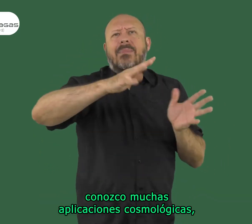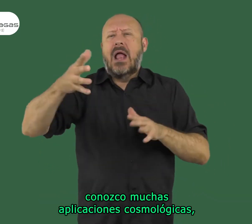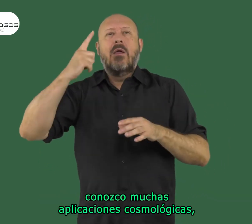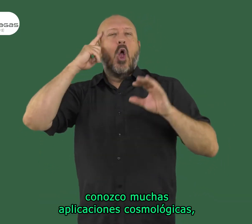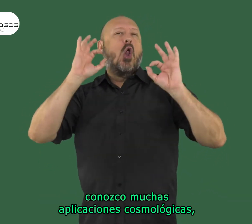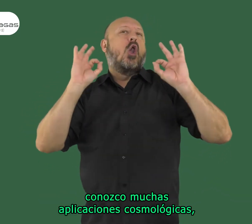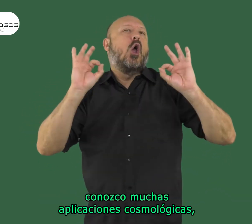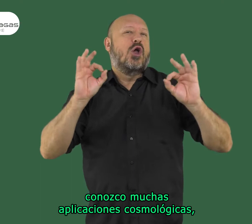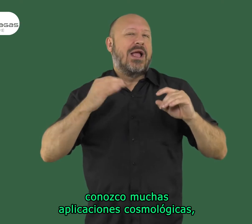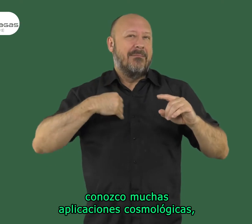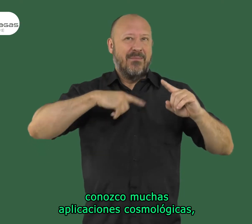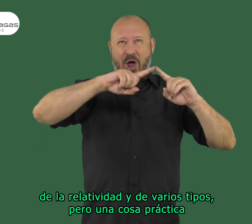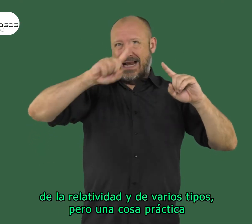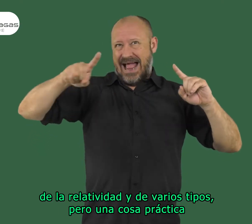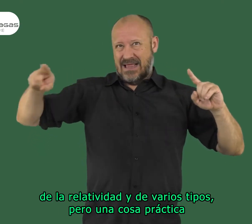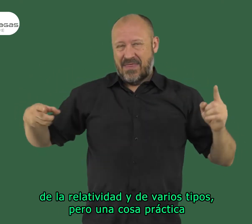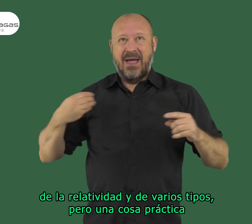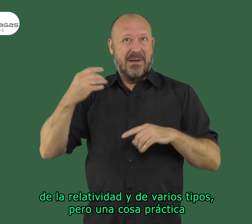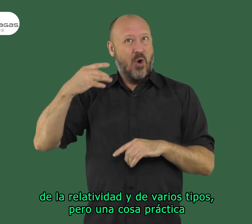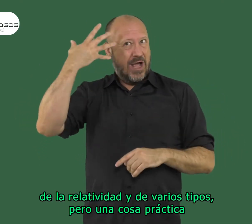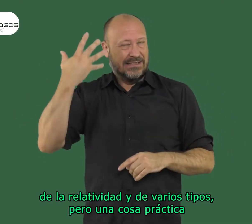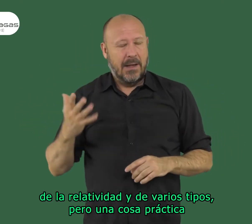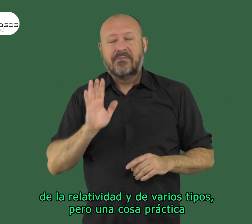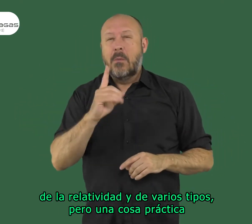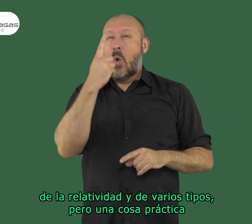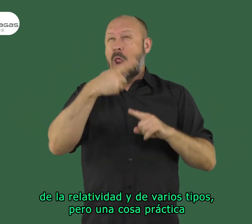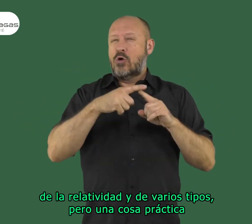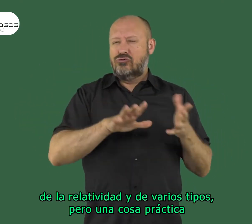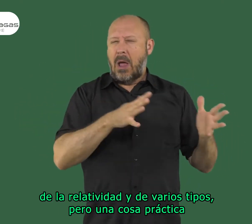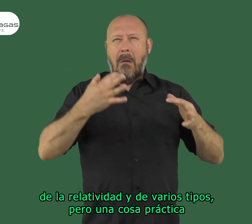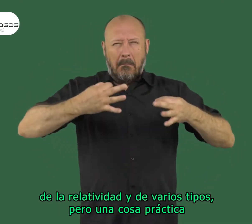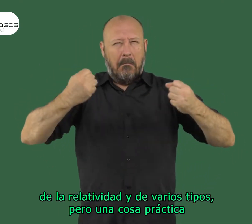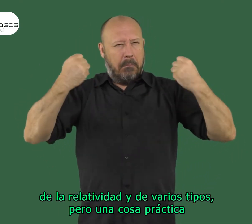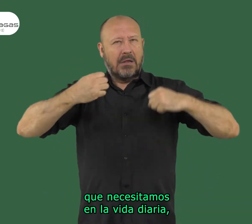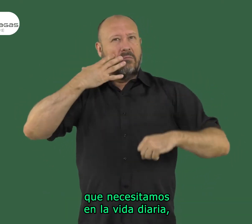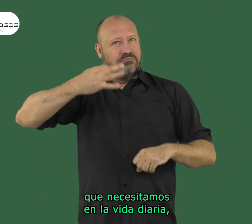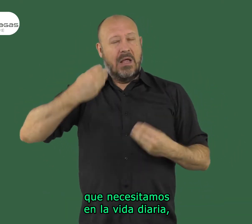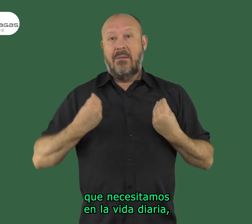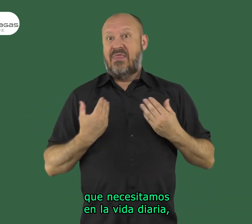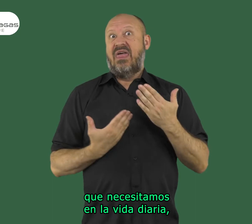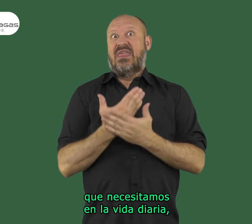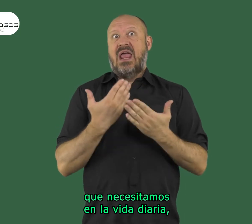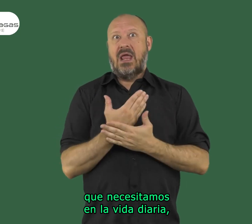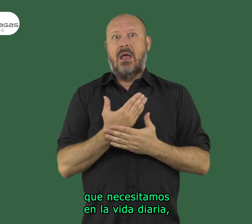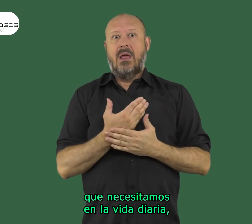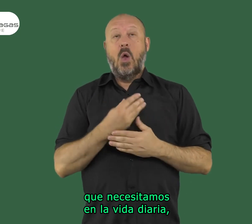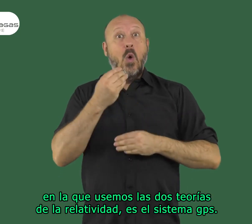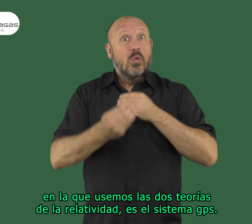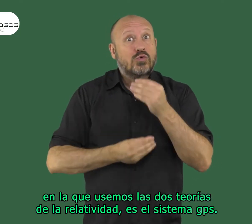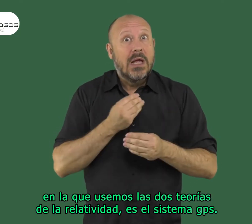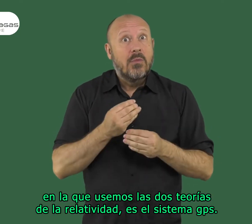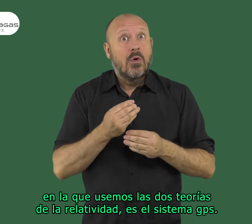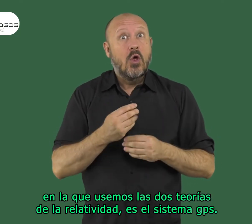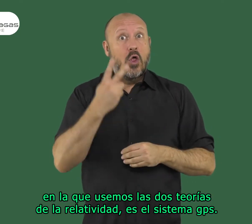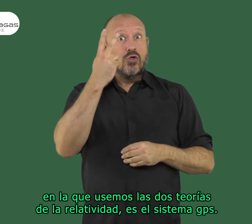muchas aplicaciones cosmológicas de la relatividad y de varios tipos. Pero una cosa práctica que necesitamos en la vida diaria,